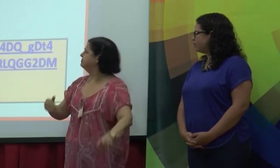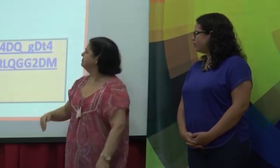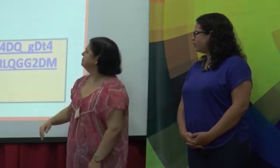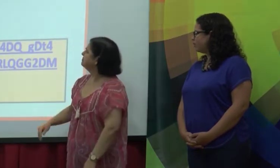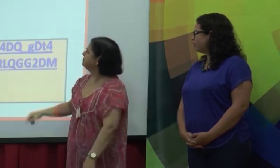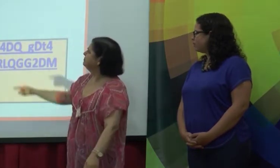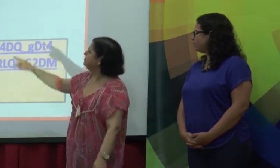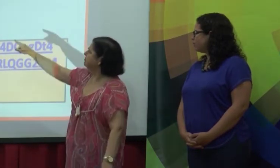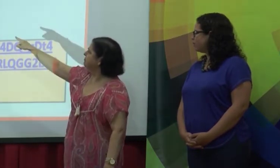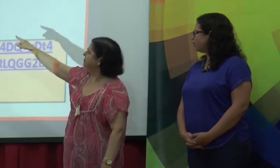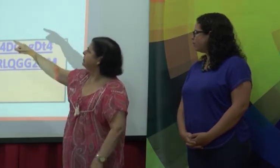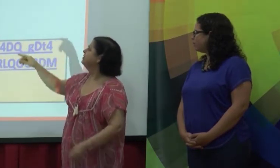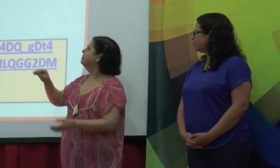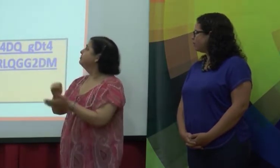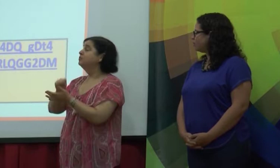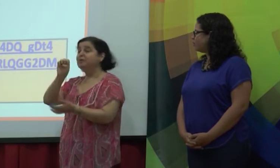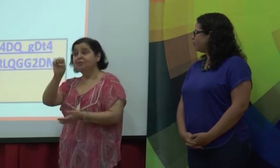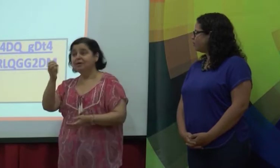O corpo vai embora.